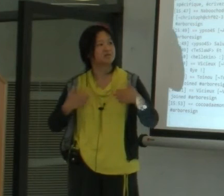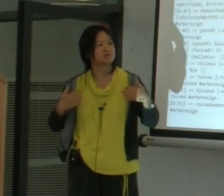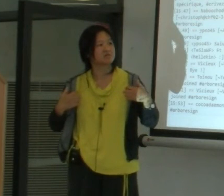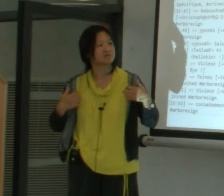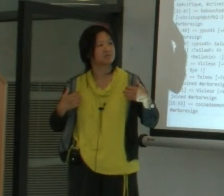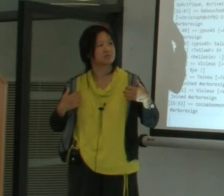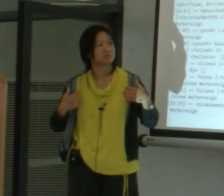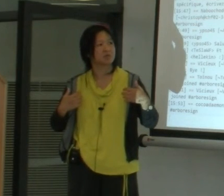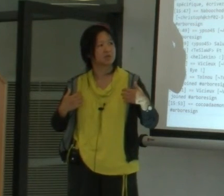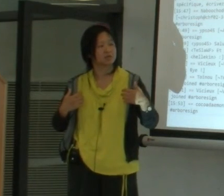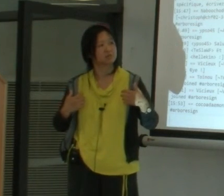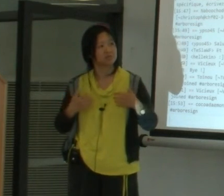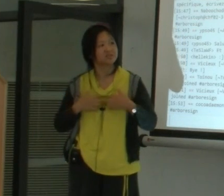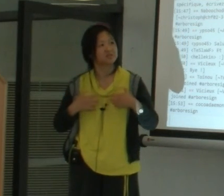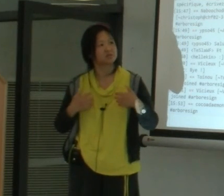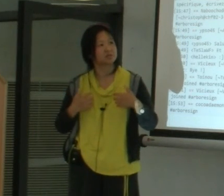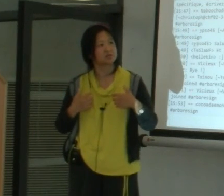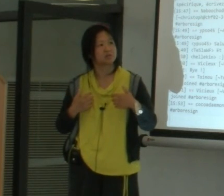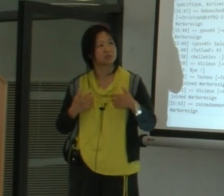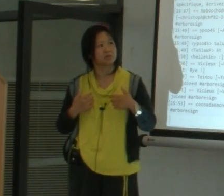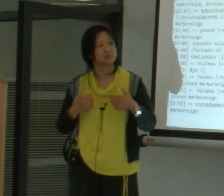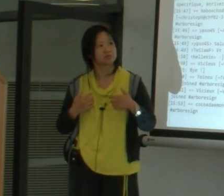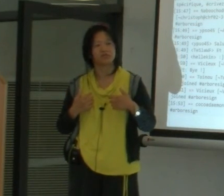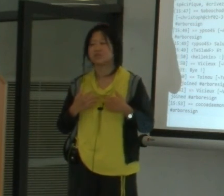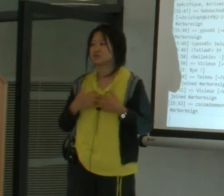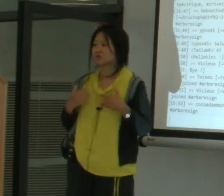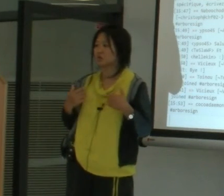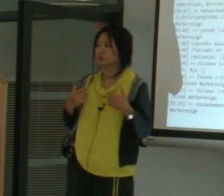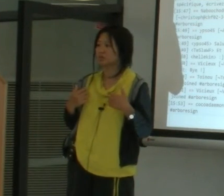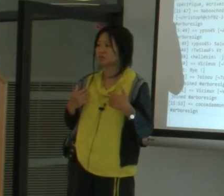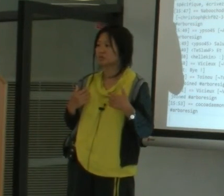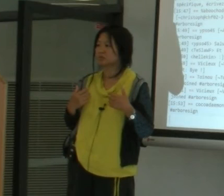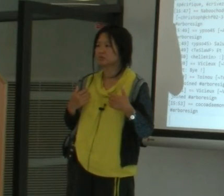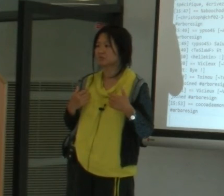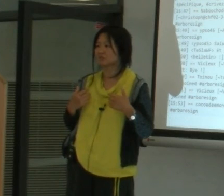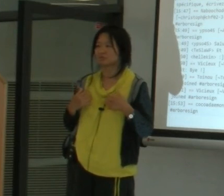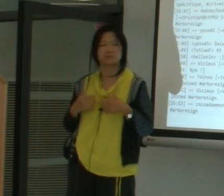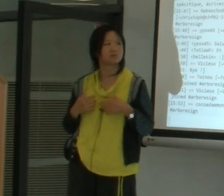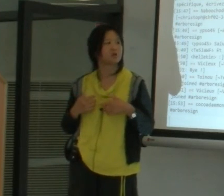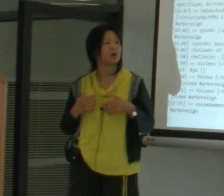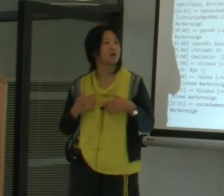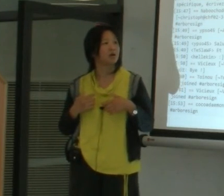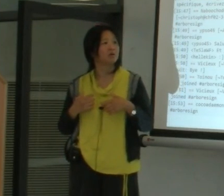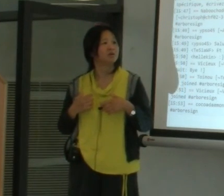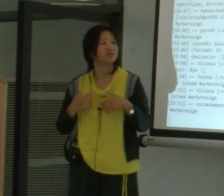Ville Science. Oui. Ville Science Europe.